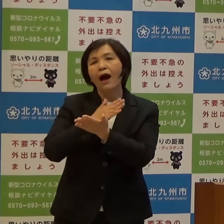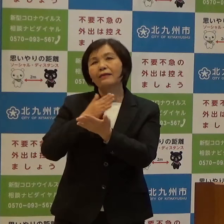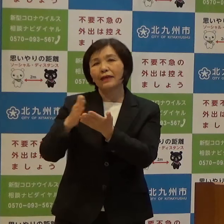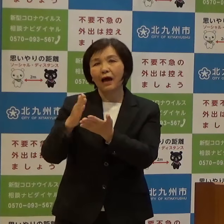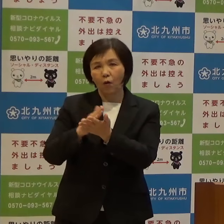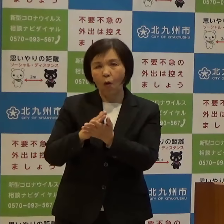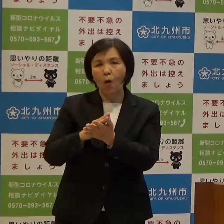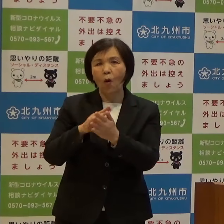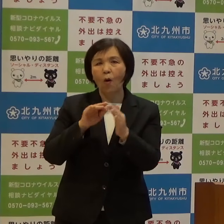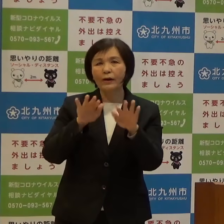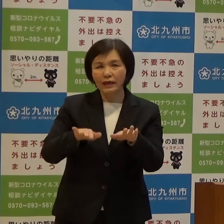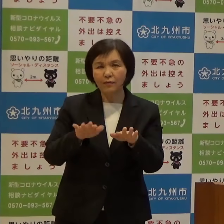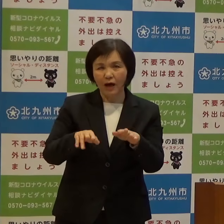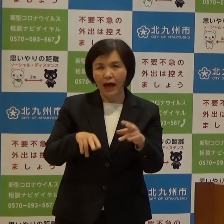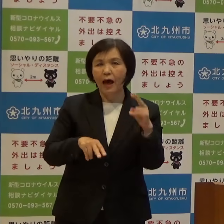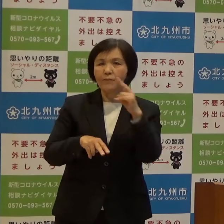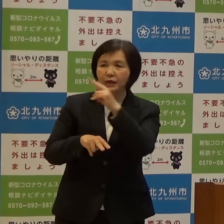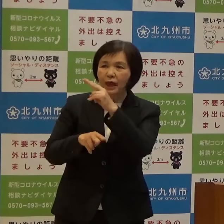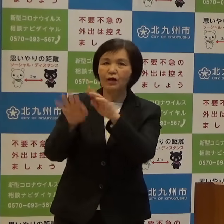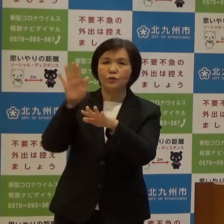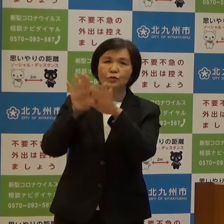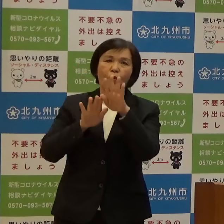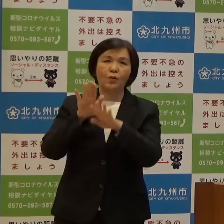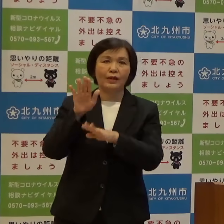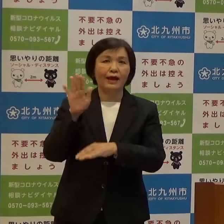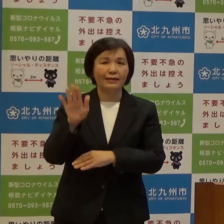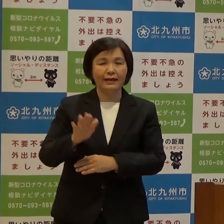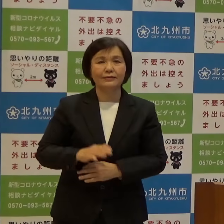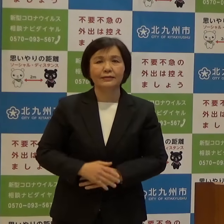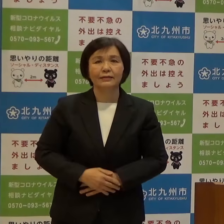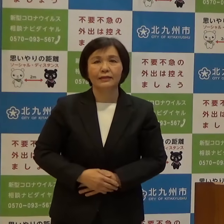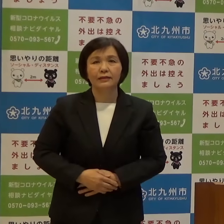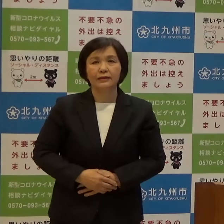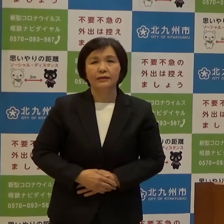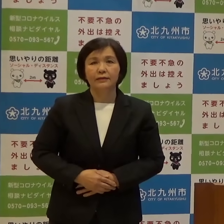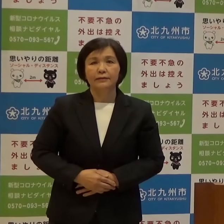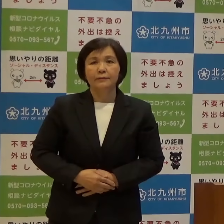視をしているという状況であります。